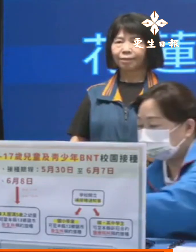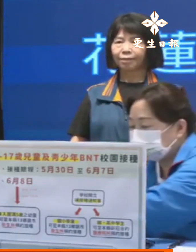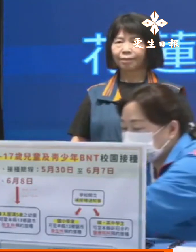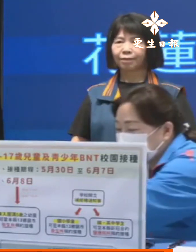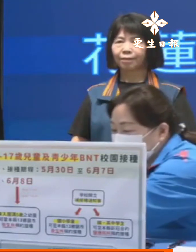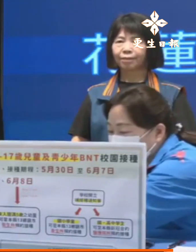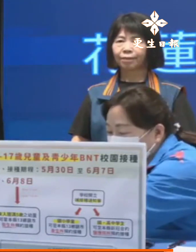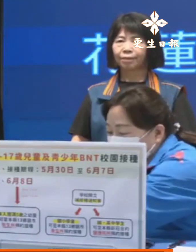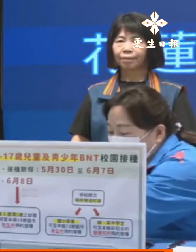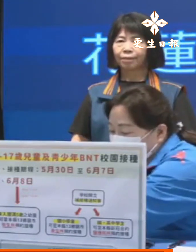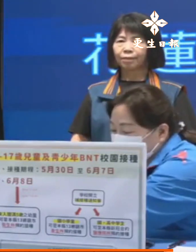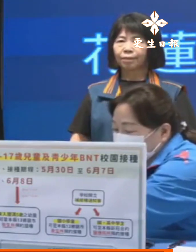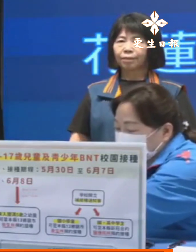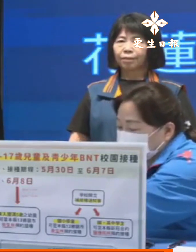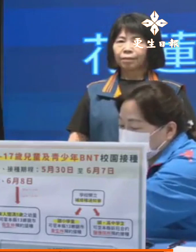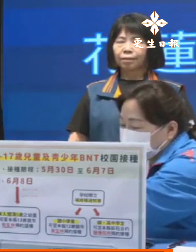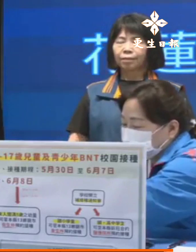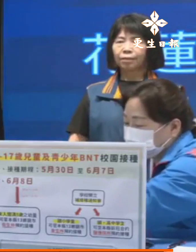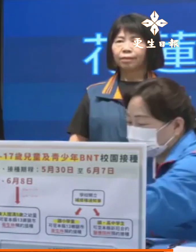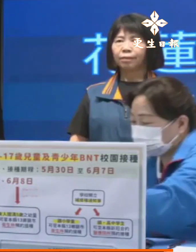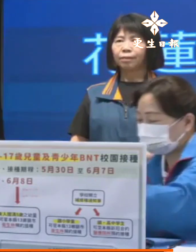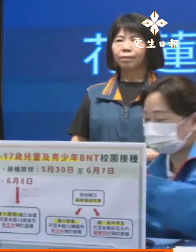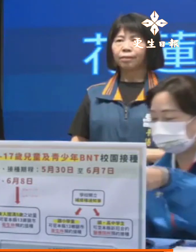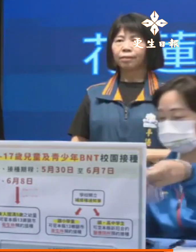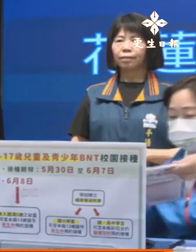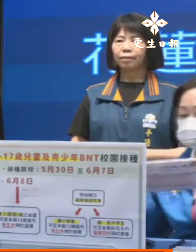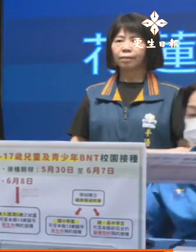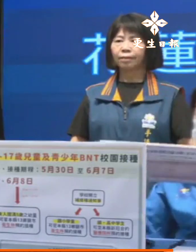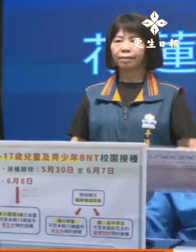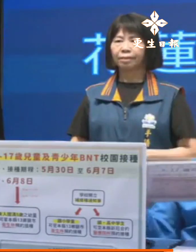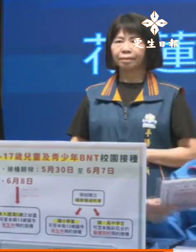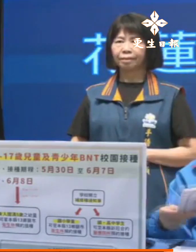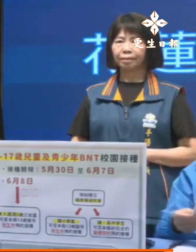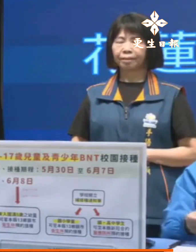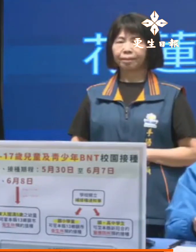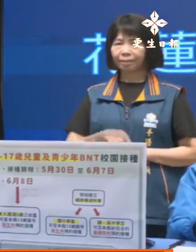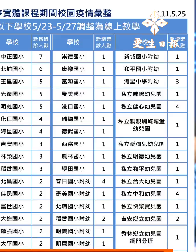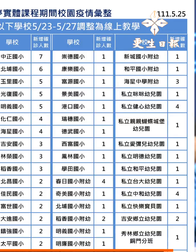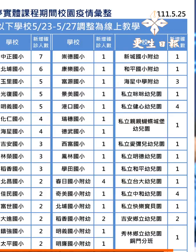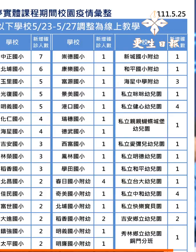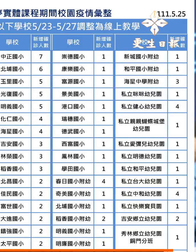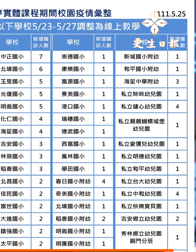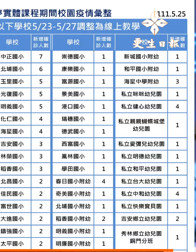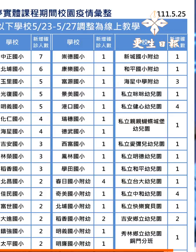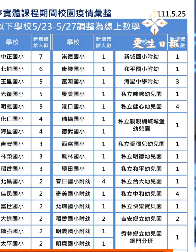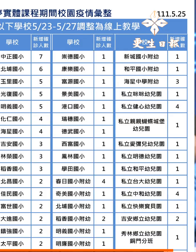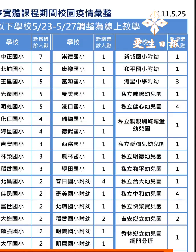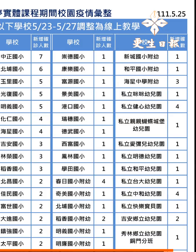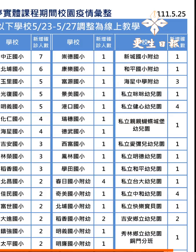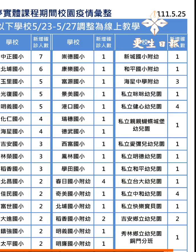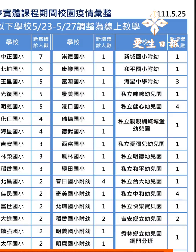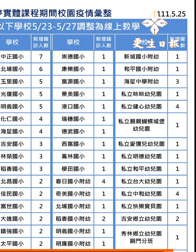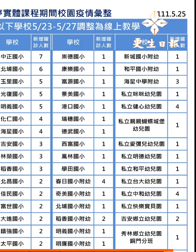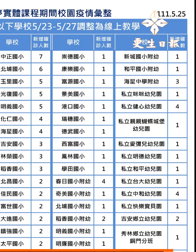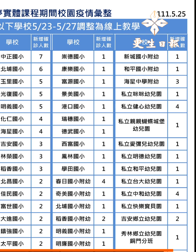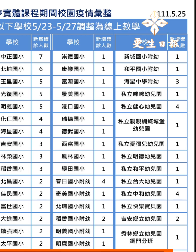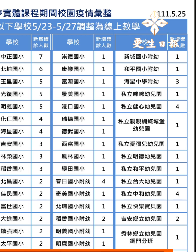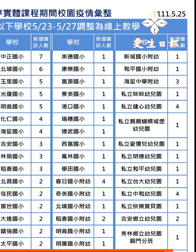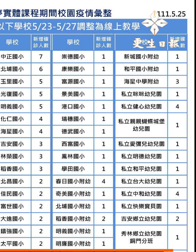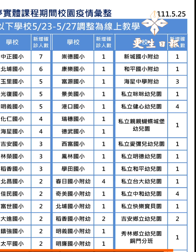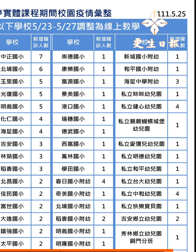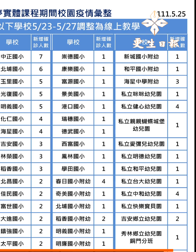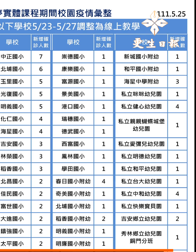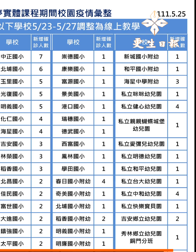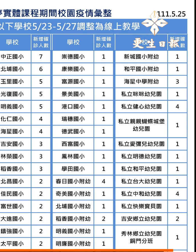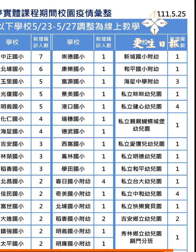来跟各位乡亲报告，是属于今天的一个确诊的教职员工生，然后都并未进入校园，那也